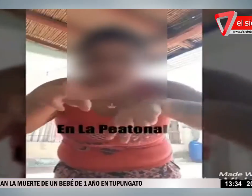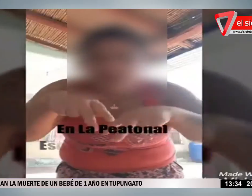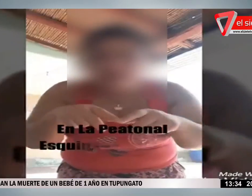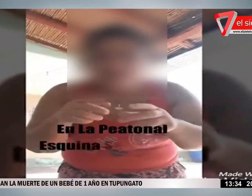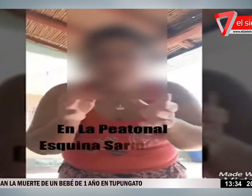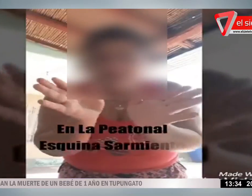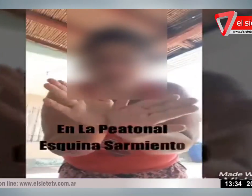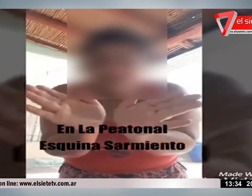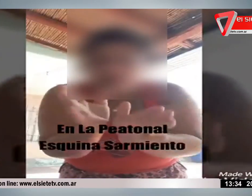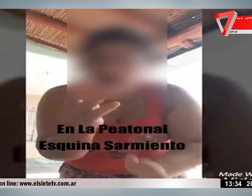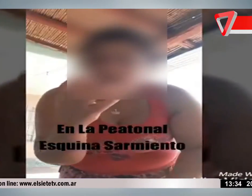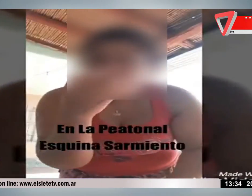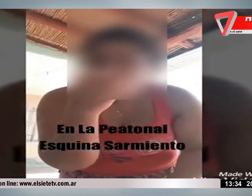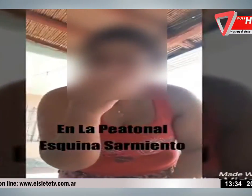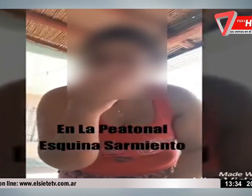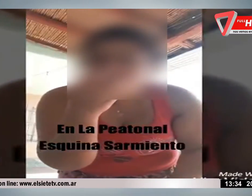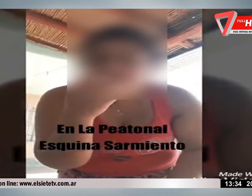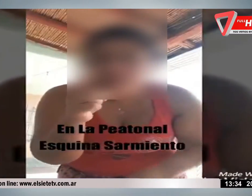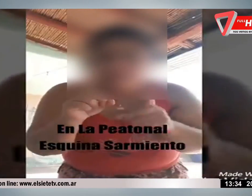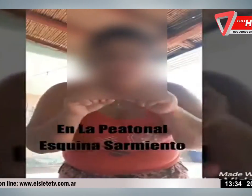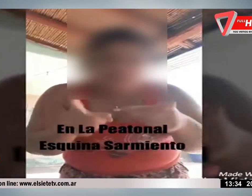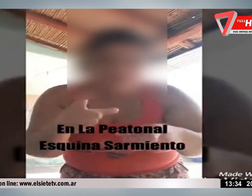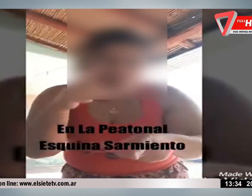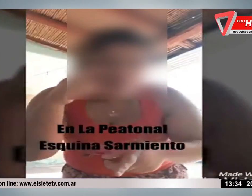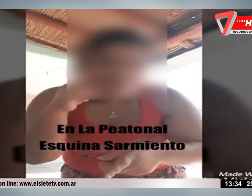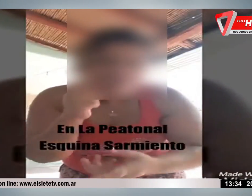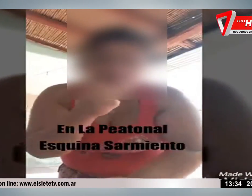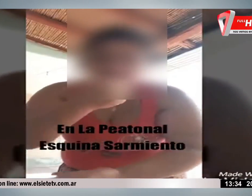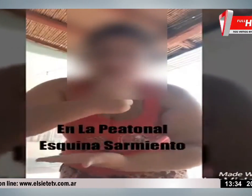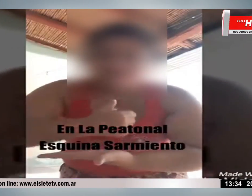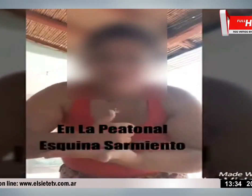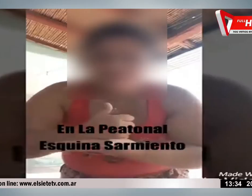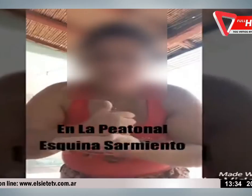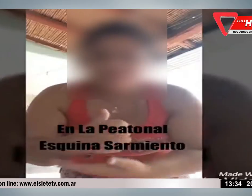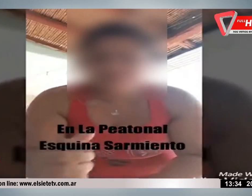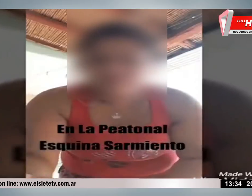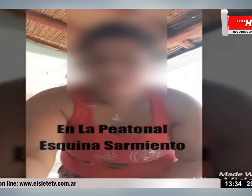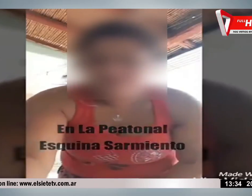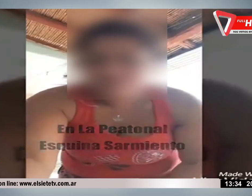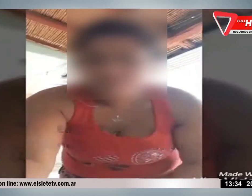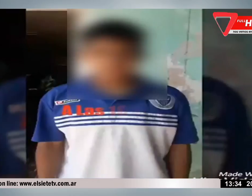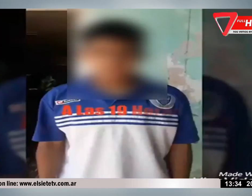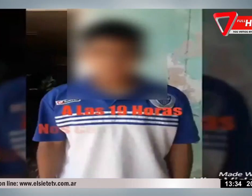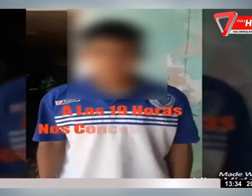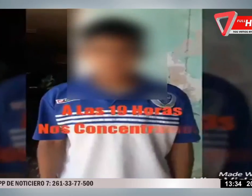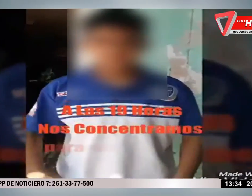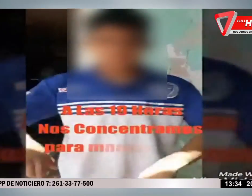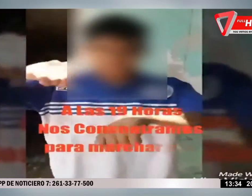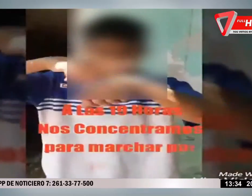chicos hipoacúsicos. En mayo vencen los plazos para que la Fiscalía termine su investigación y eleve la causa